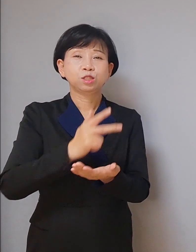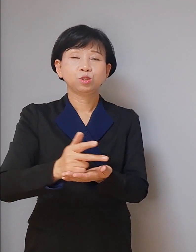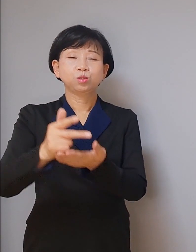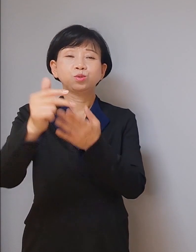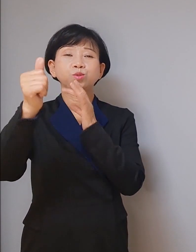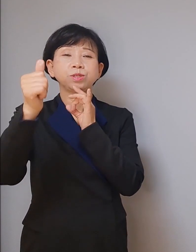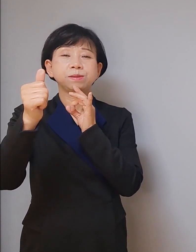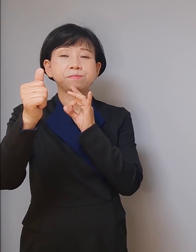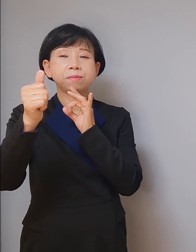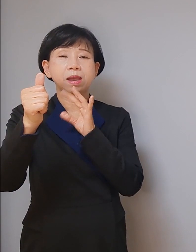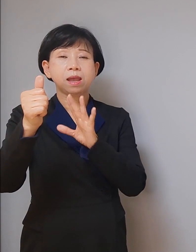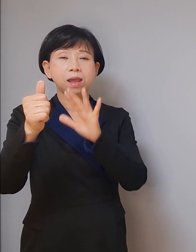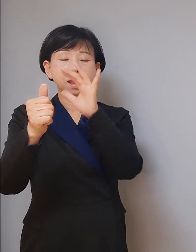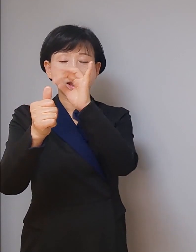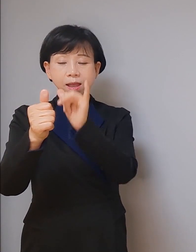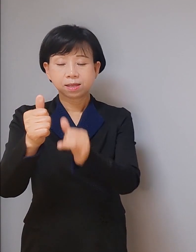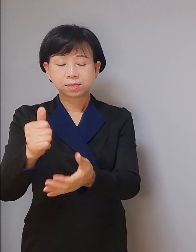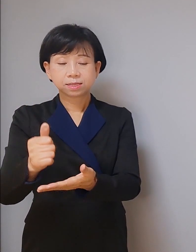영원히